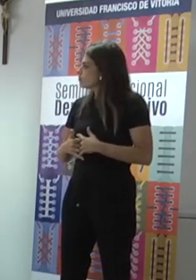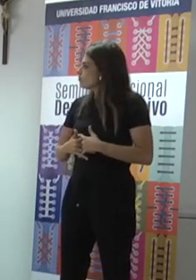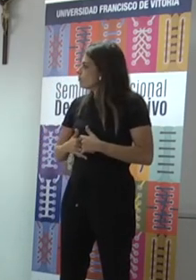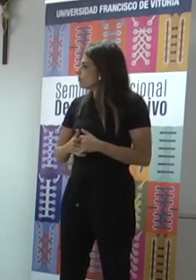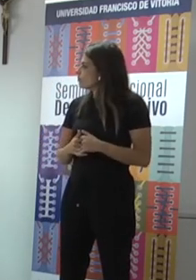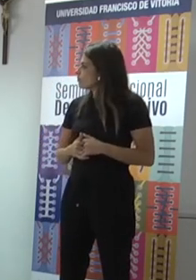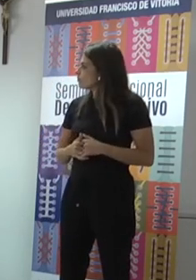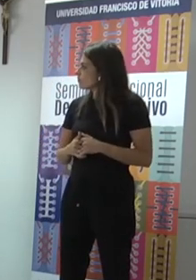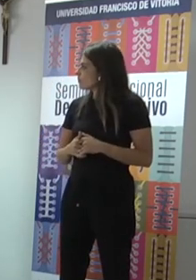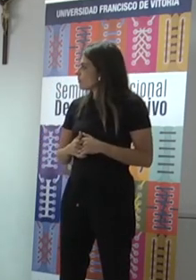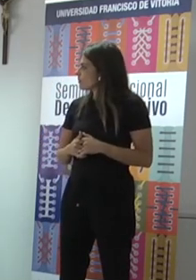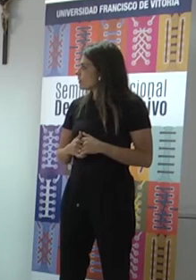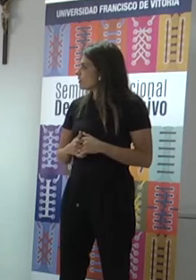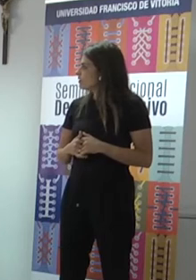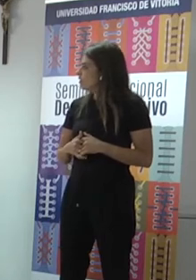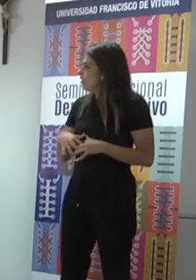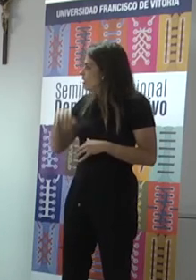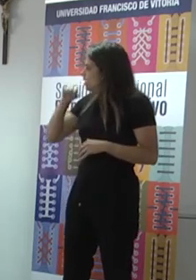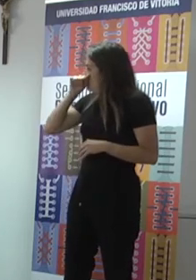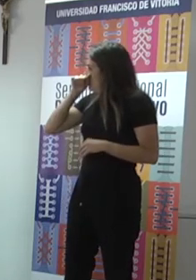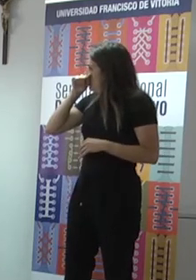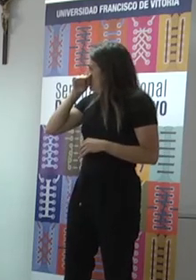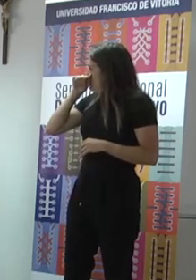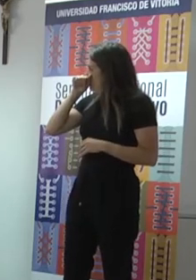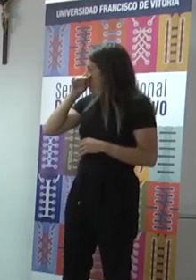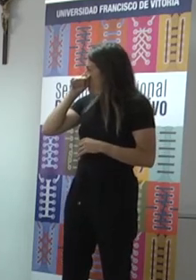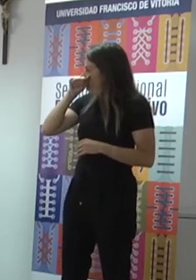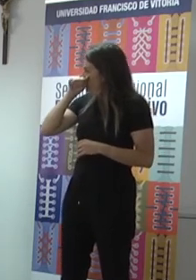Es posible que sea el otro. Efectivamente es el otro.